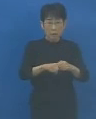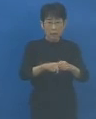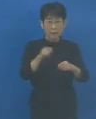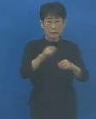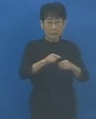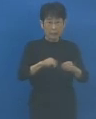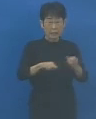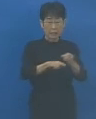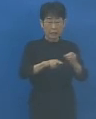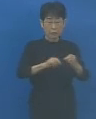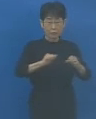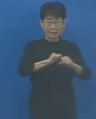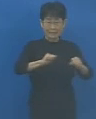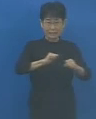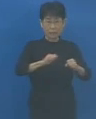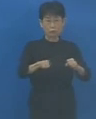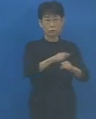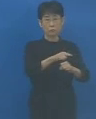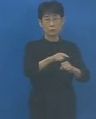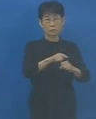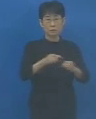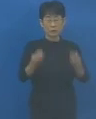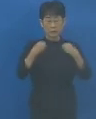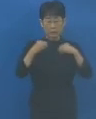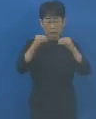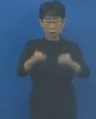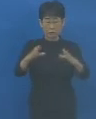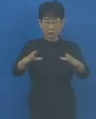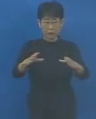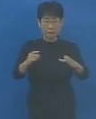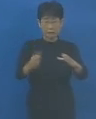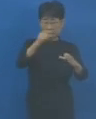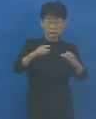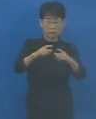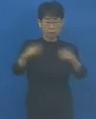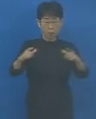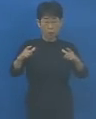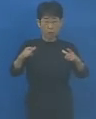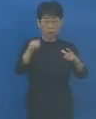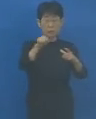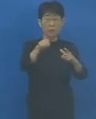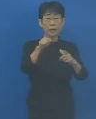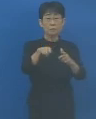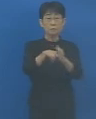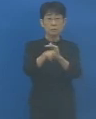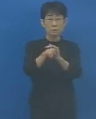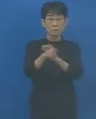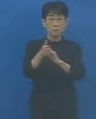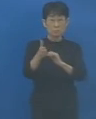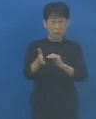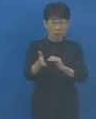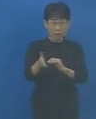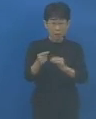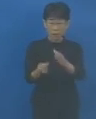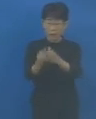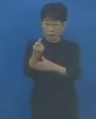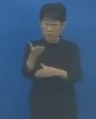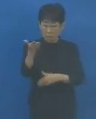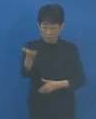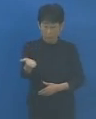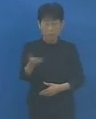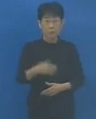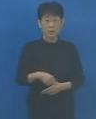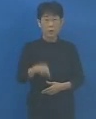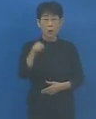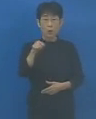かと思います。でこういうクラスターで一気に広がるというところを、が出たのではないか。そう